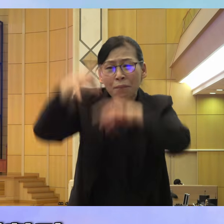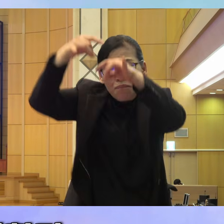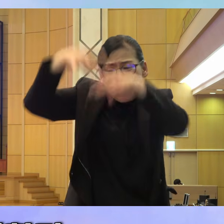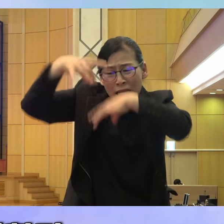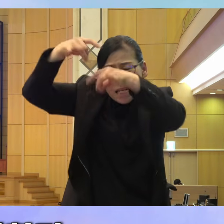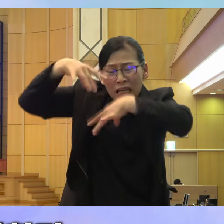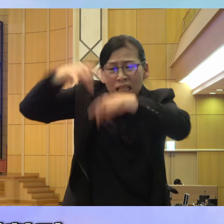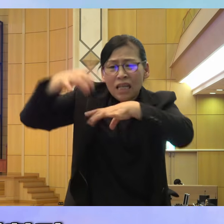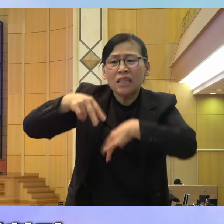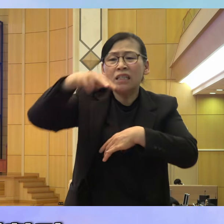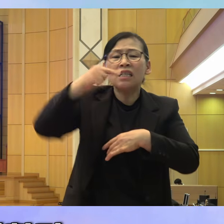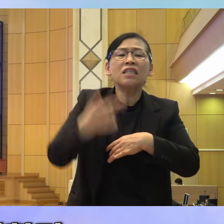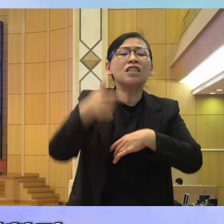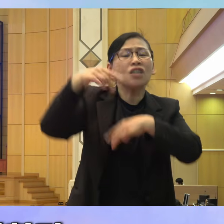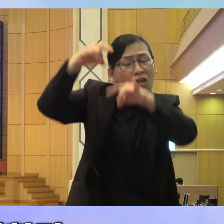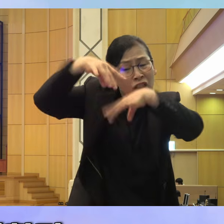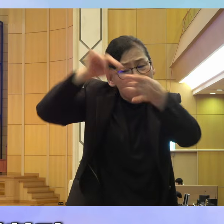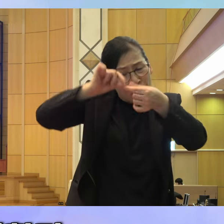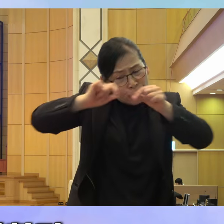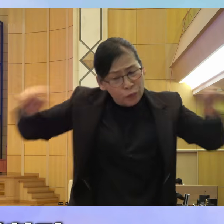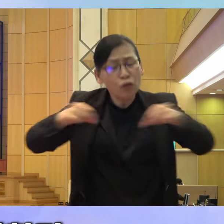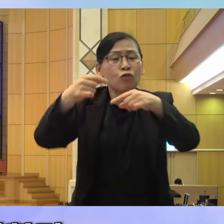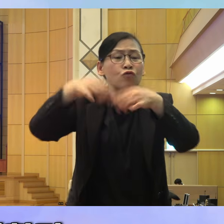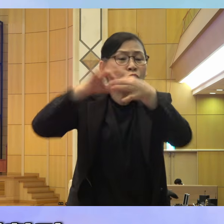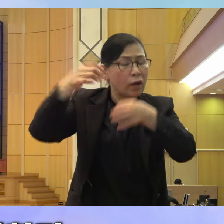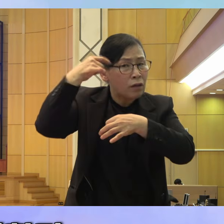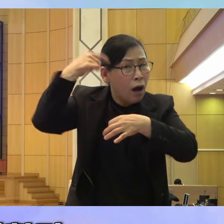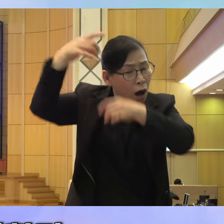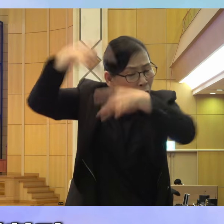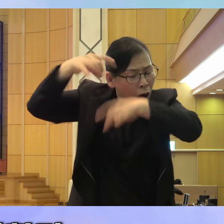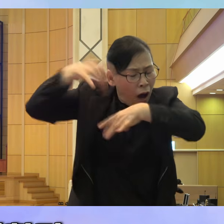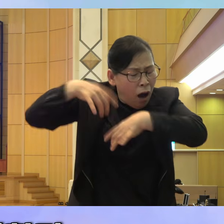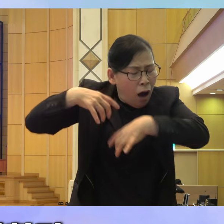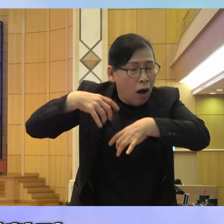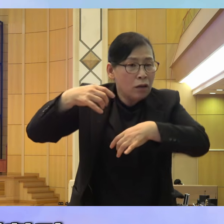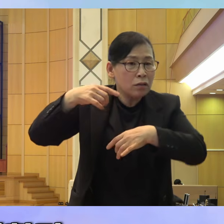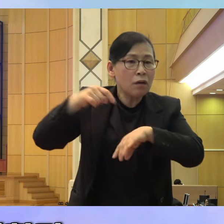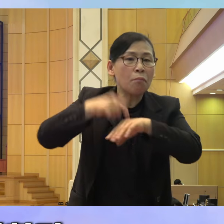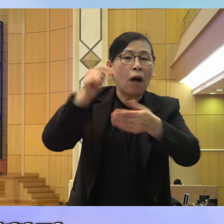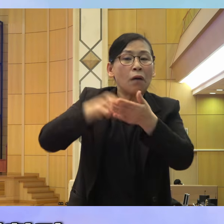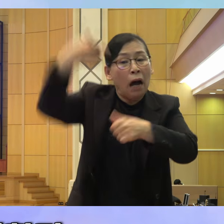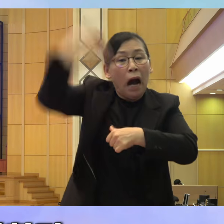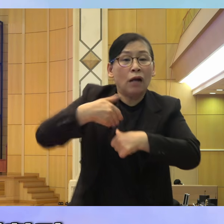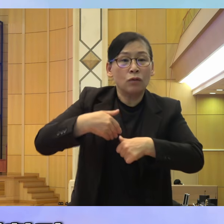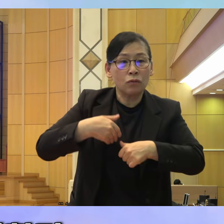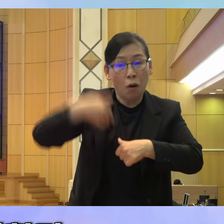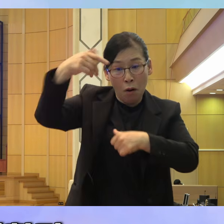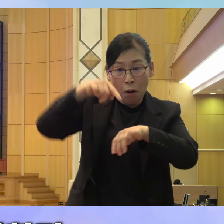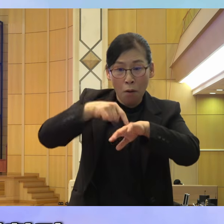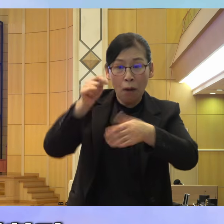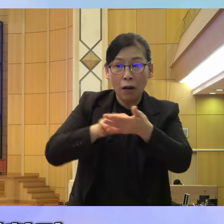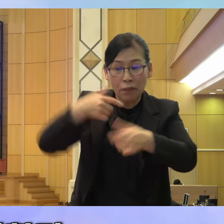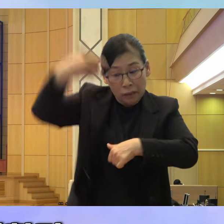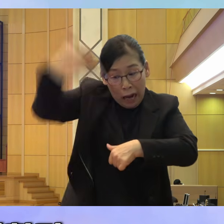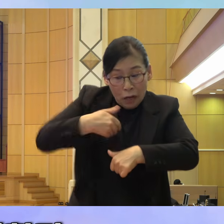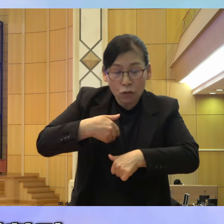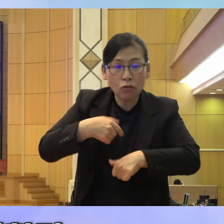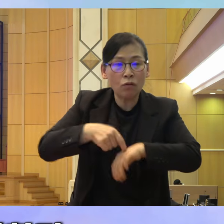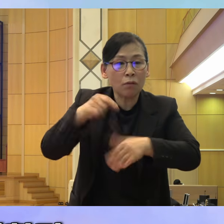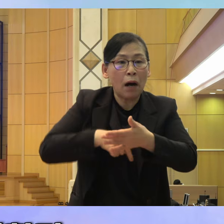흐르는 신경을 통해서 신경이 전달을 해가지고 마음으로 딱 알려줘. 그럼 마음에서 고통을 느끼는 거란